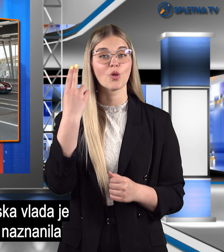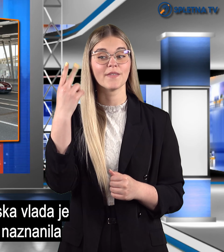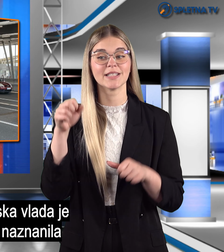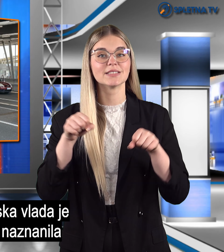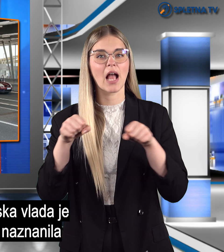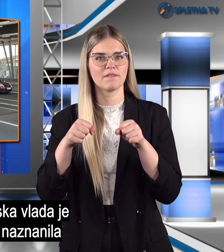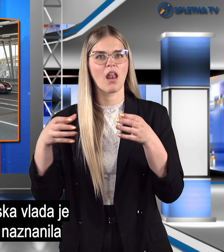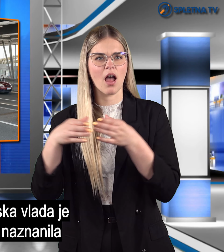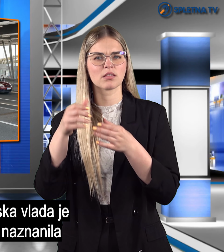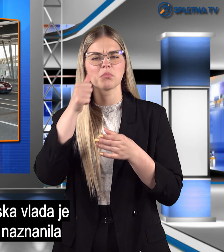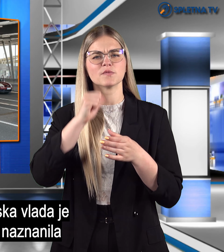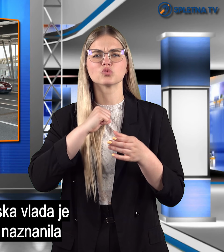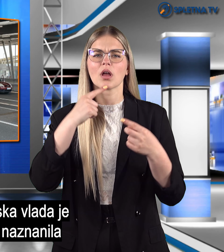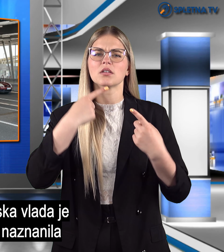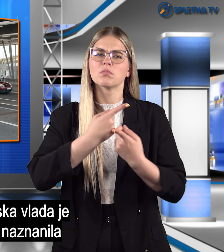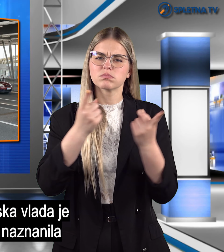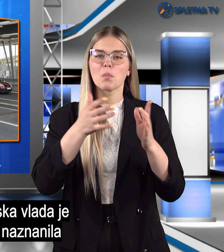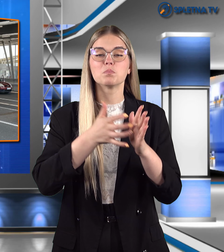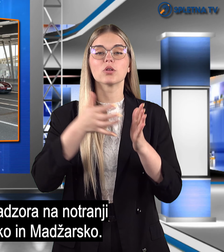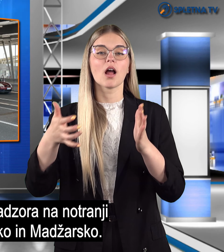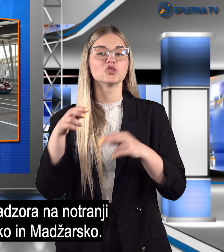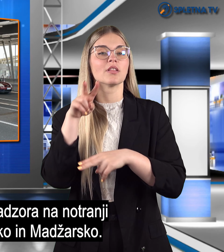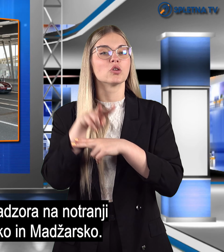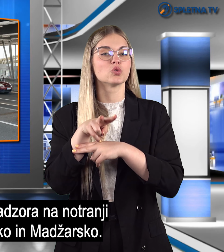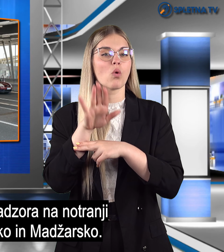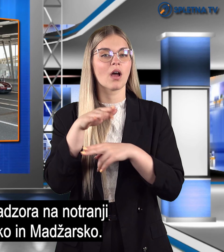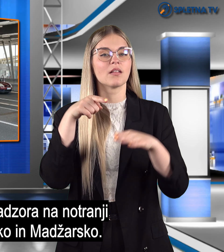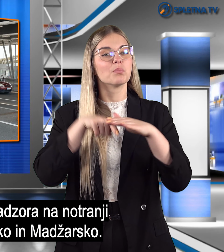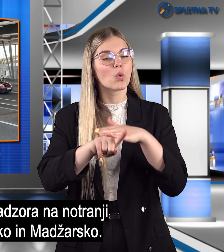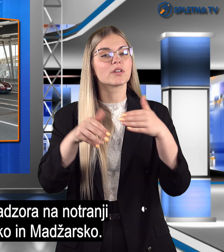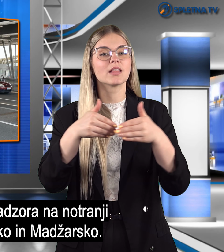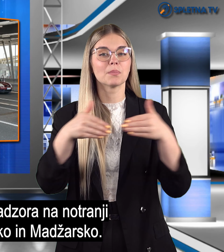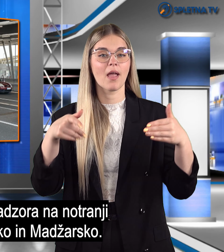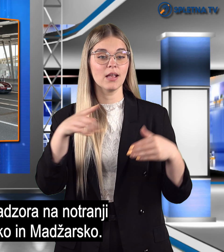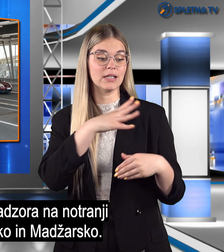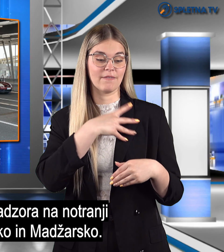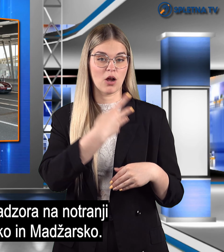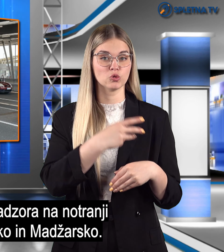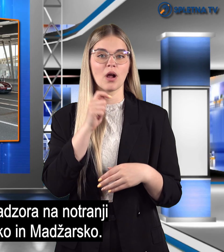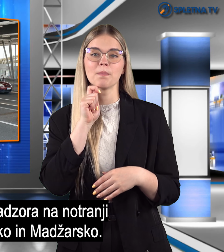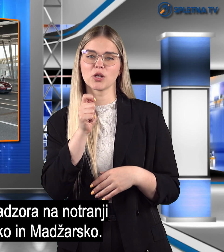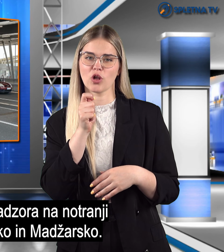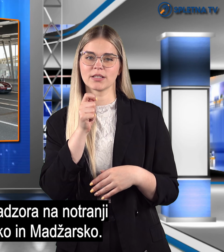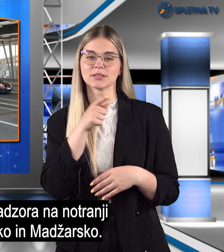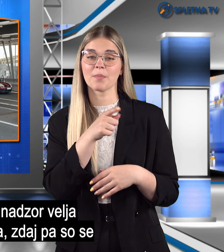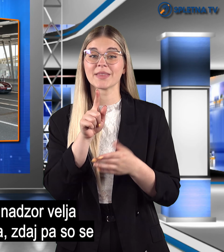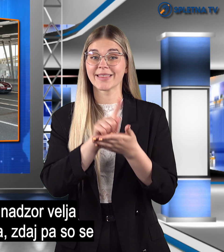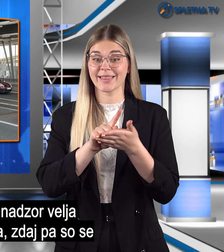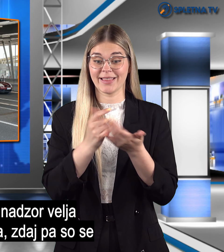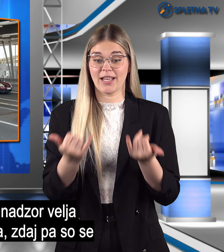Slovenska vlada je včeraj naznanila podaljšanje nadzora na notranji meji s Hrvaško in Madžarsko. Trenutni